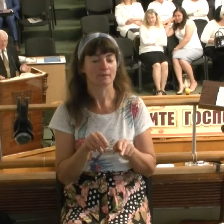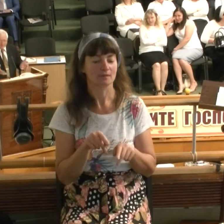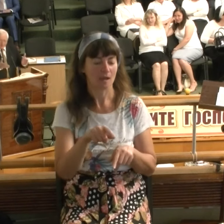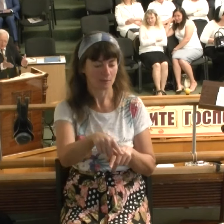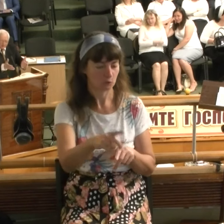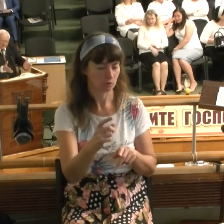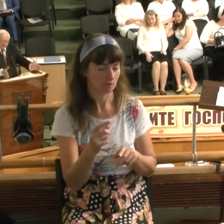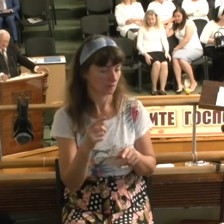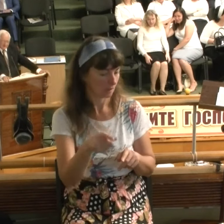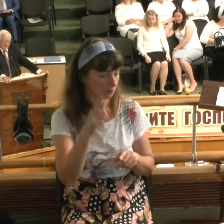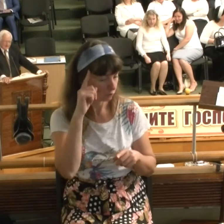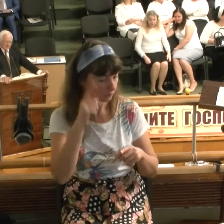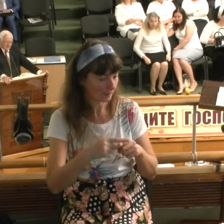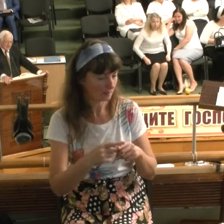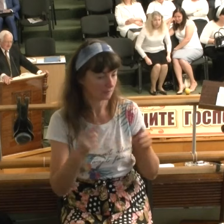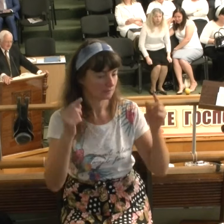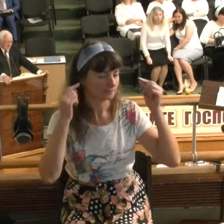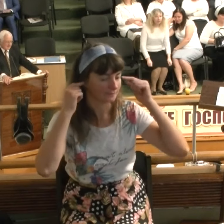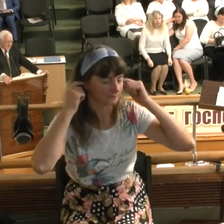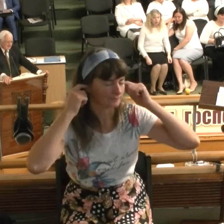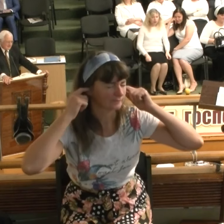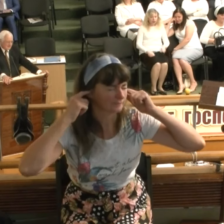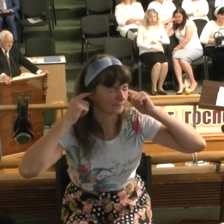спешу брату руку